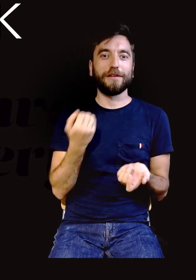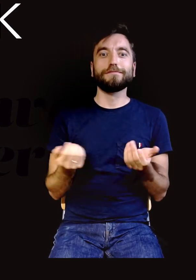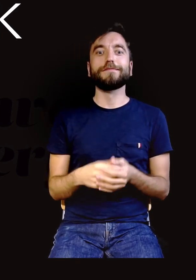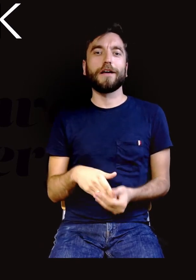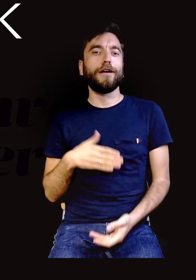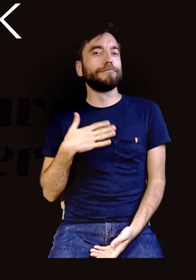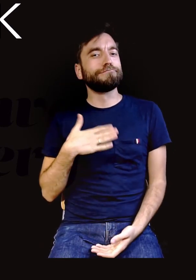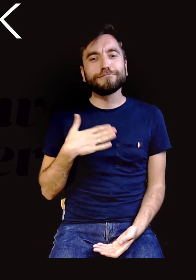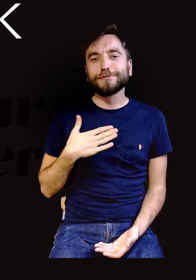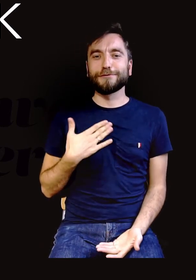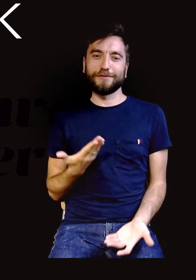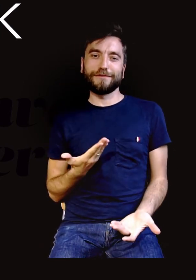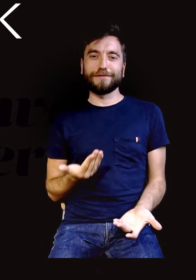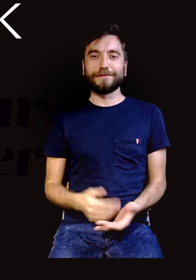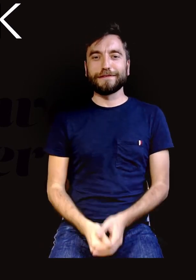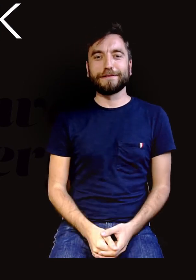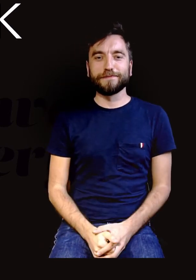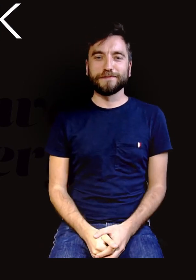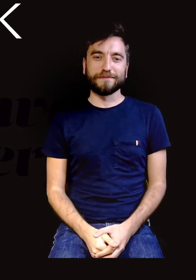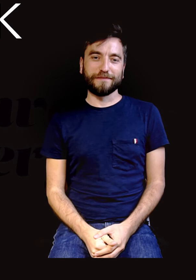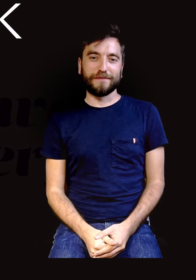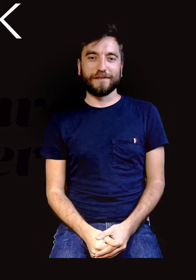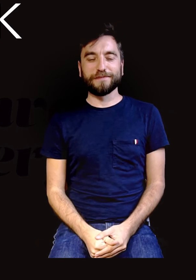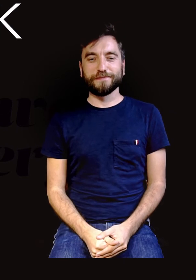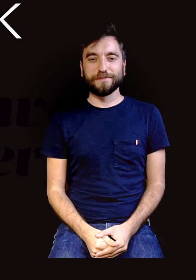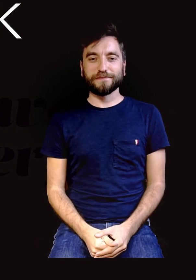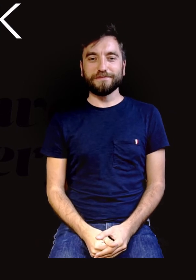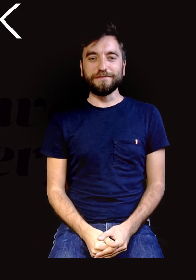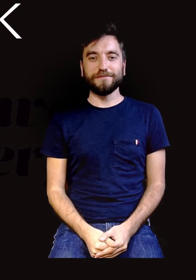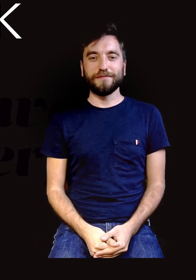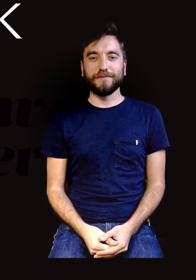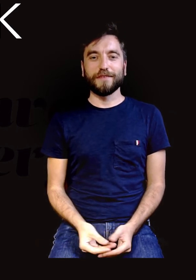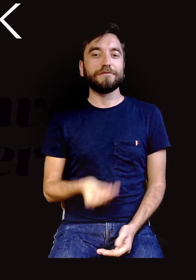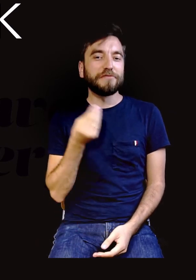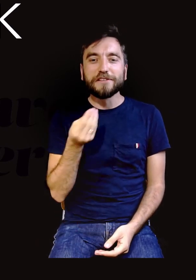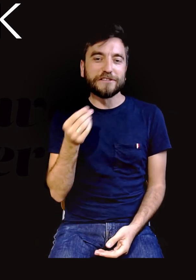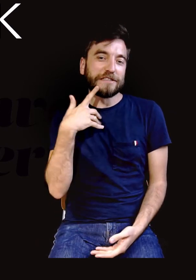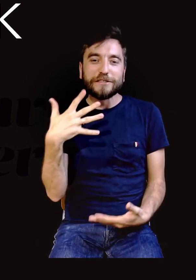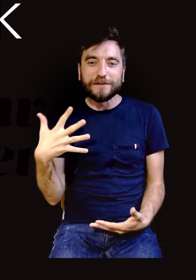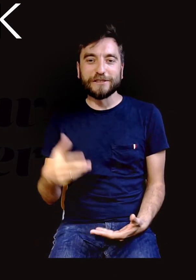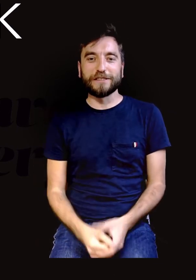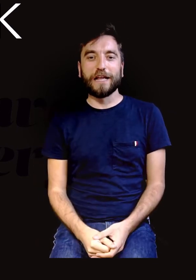jabłkiem bardzo przemawia do mojego serca. I co może być zabawne,